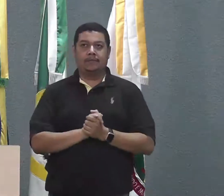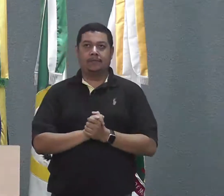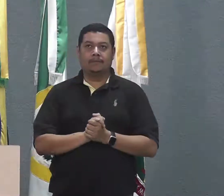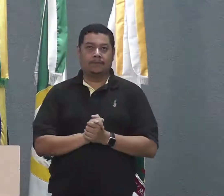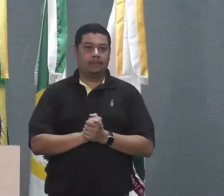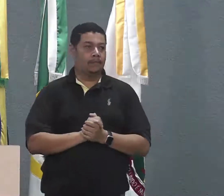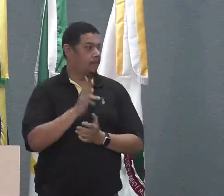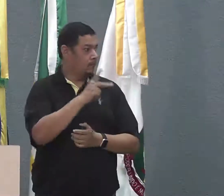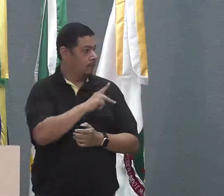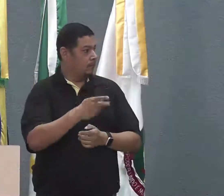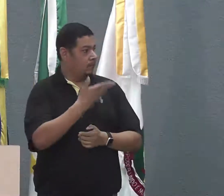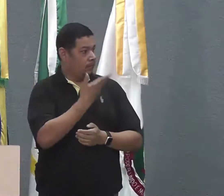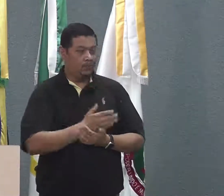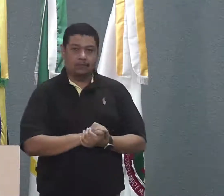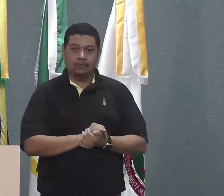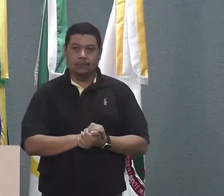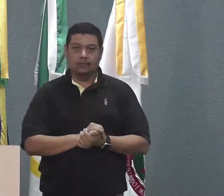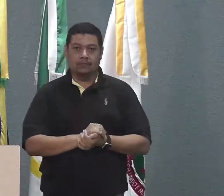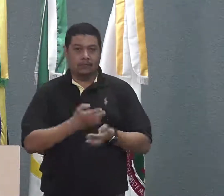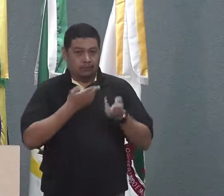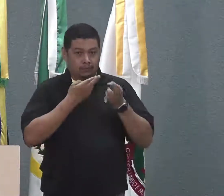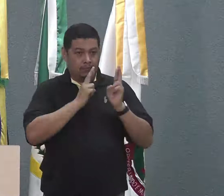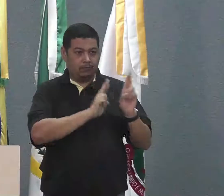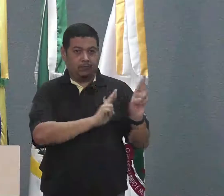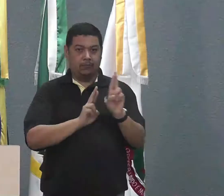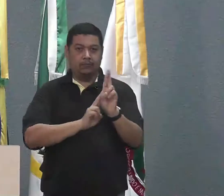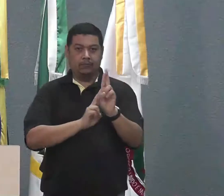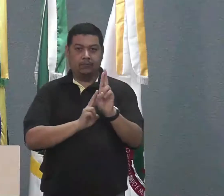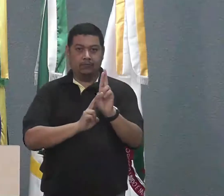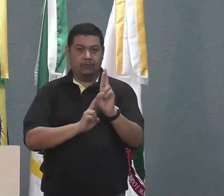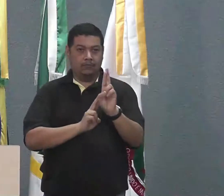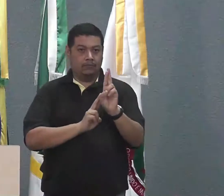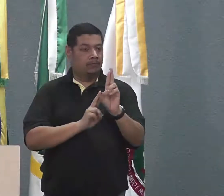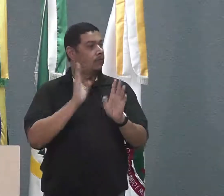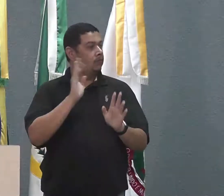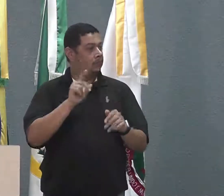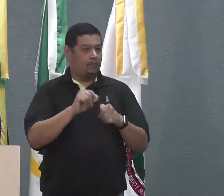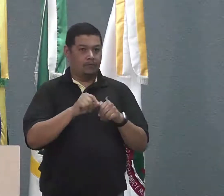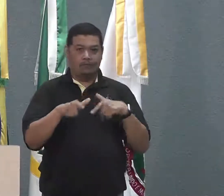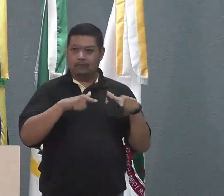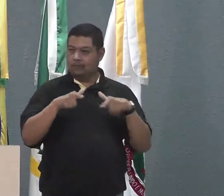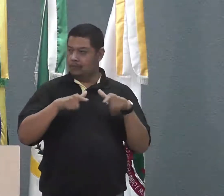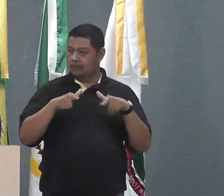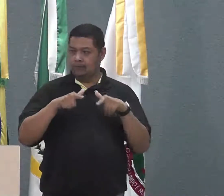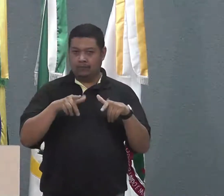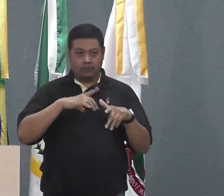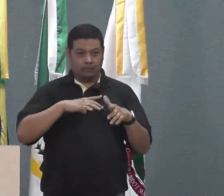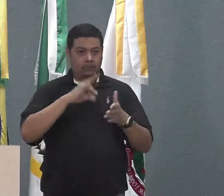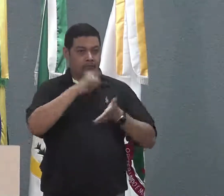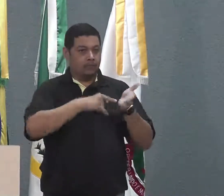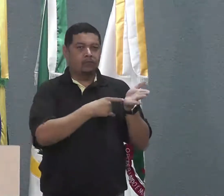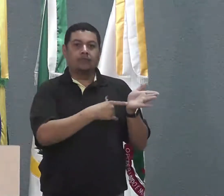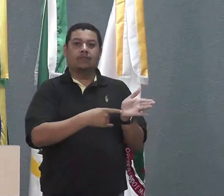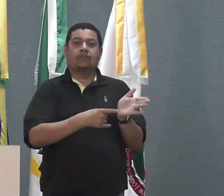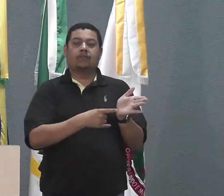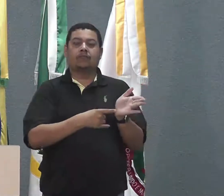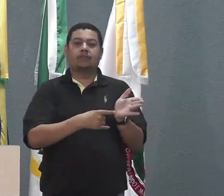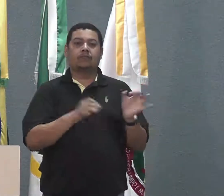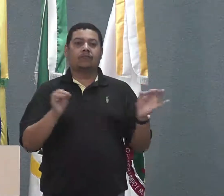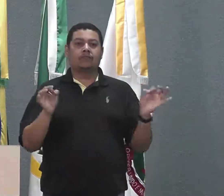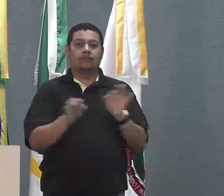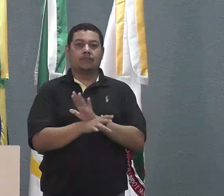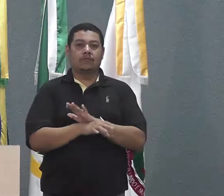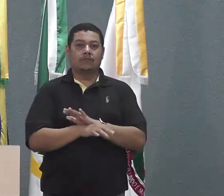presidente Pichek, o senhor fez um trabalho excelente, está aqui produzido o documento. Depois